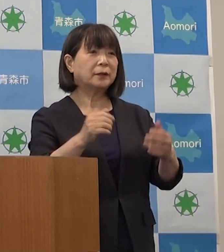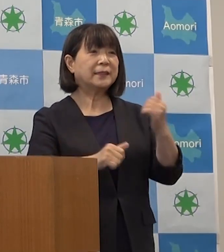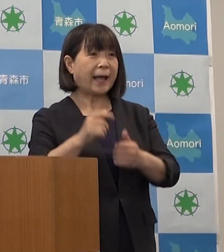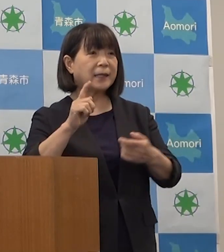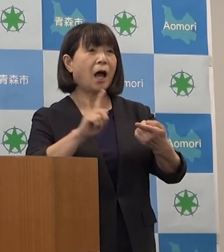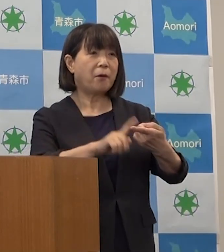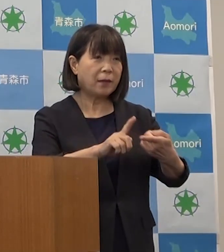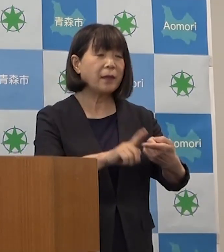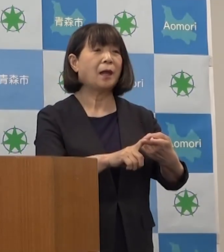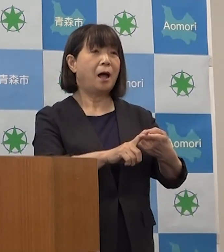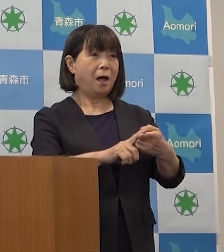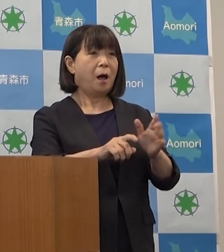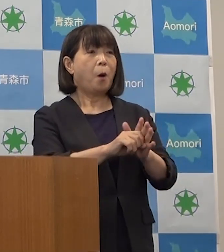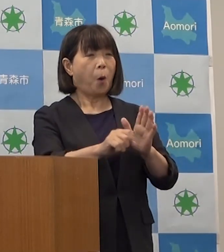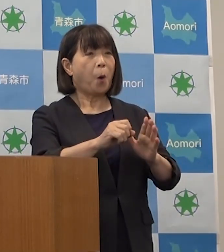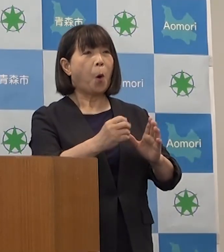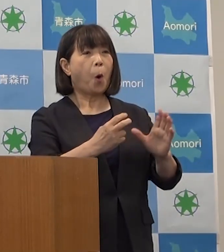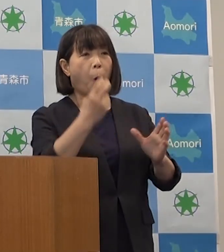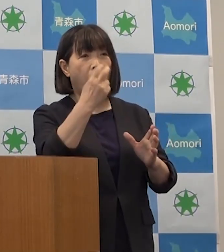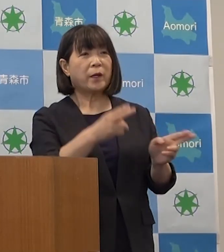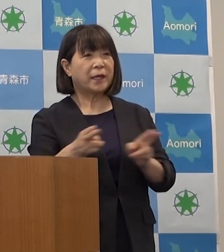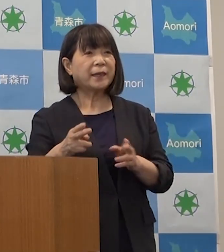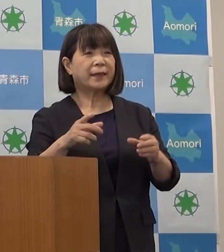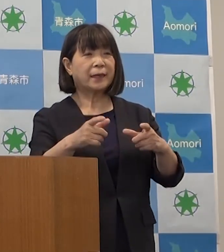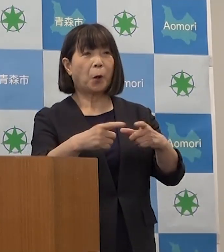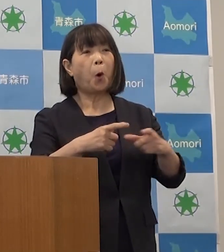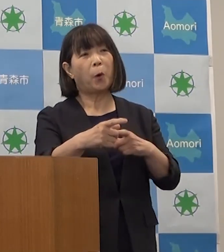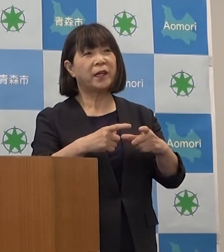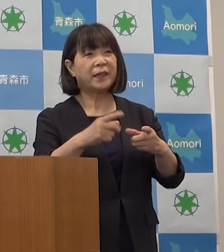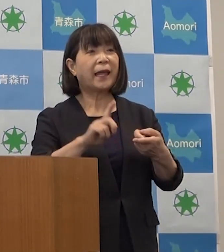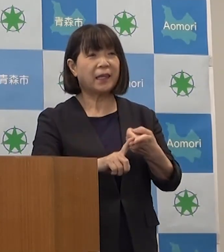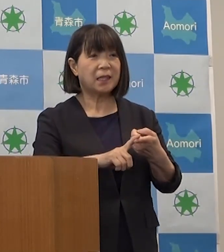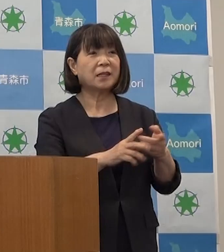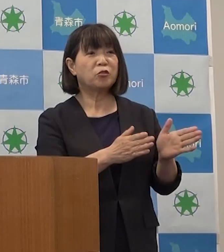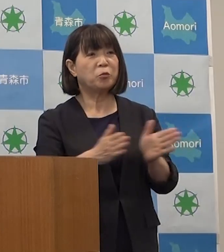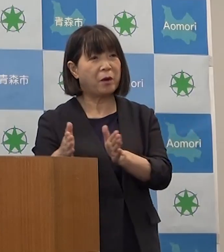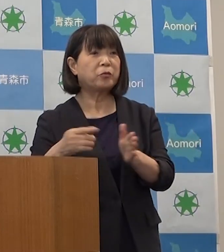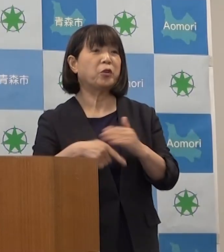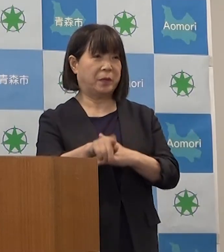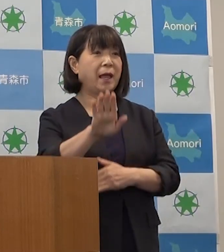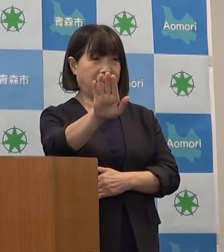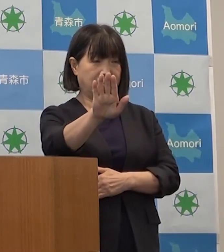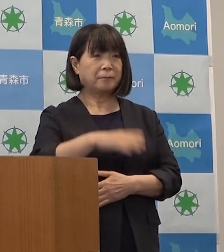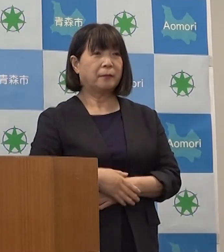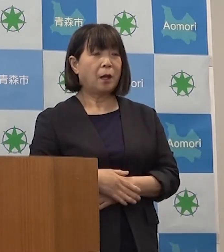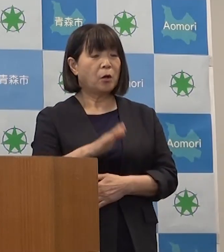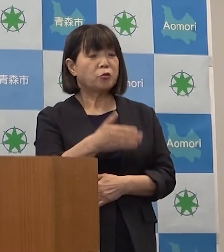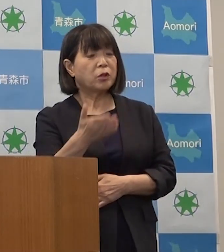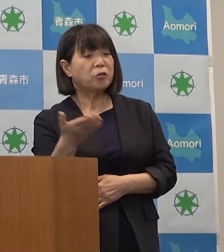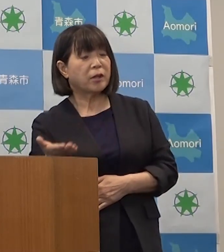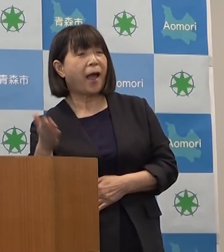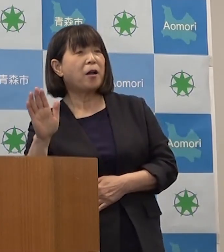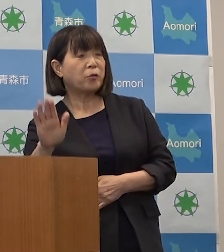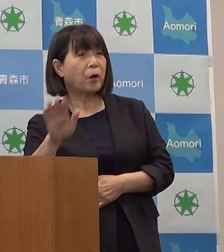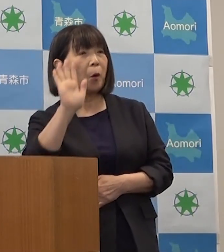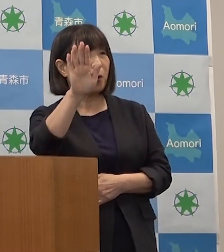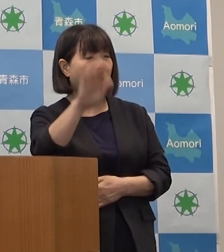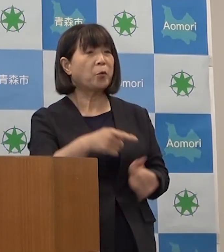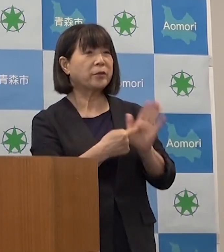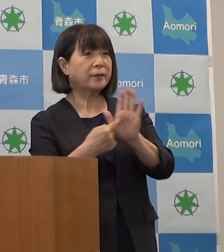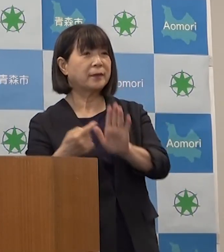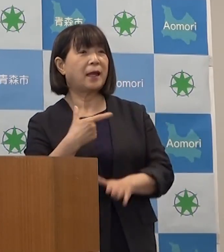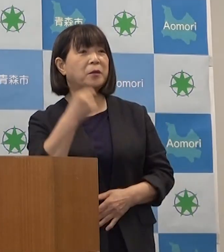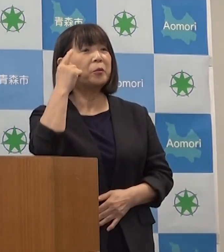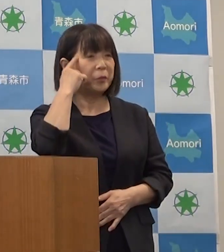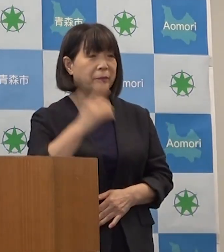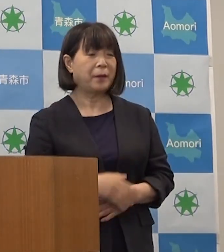したするための合理化ということになると思います。で、まだ次々とありますので、それは今後どんどん出していきたいと思っています